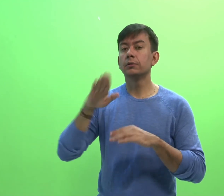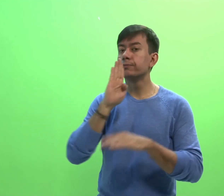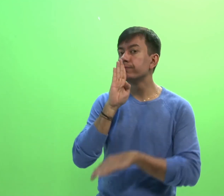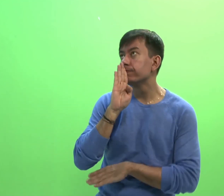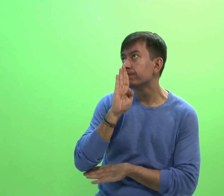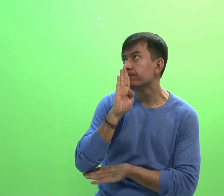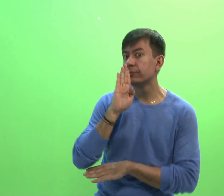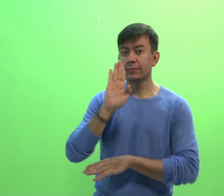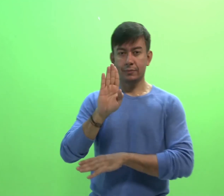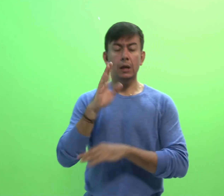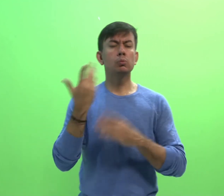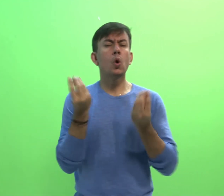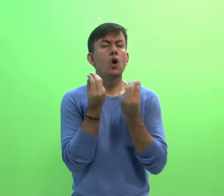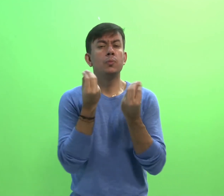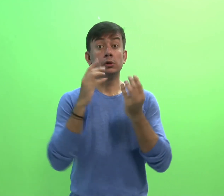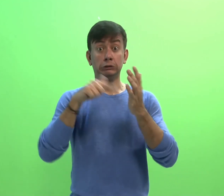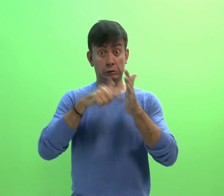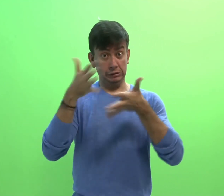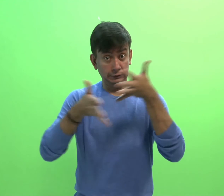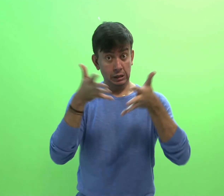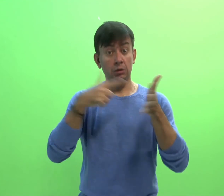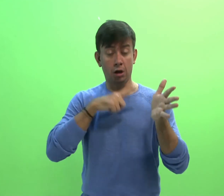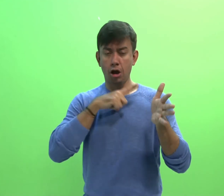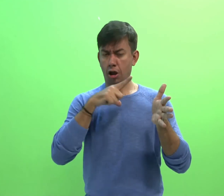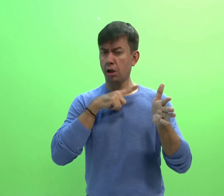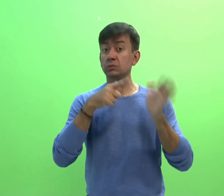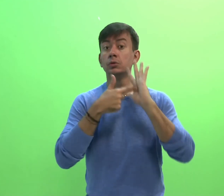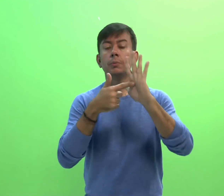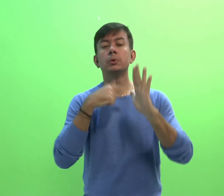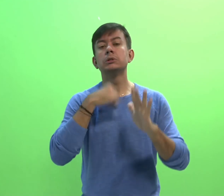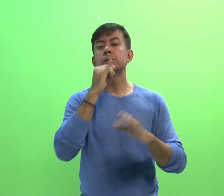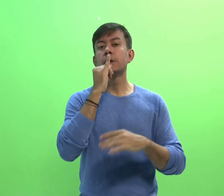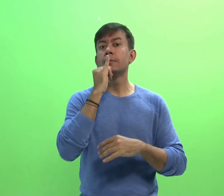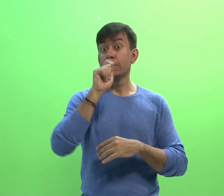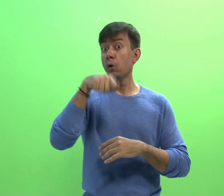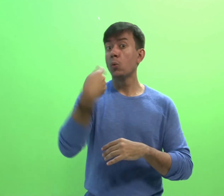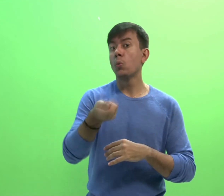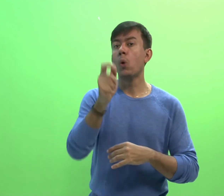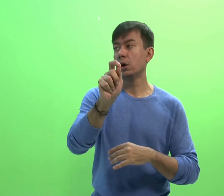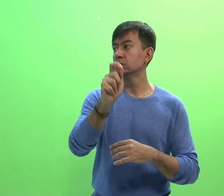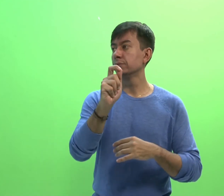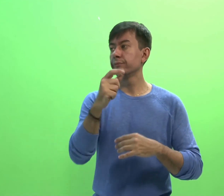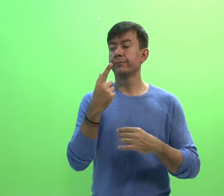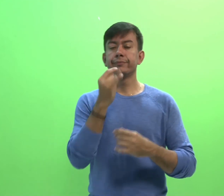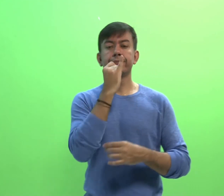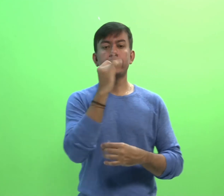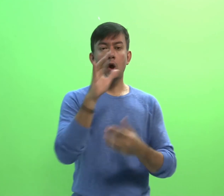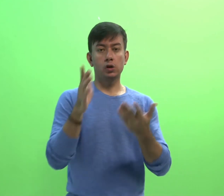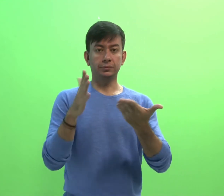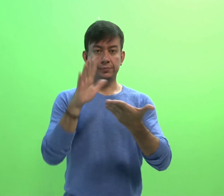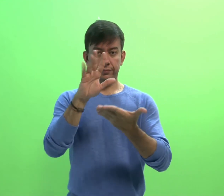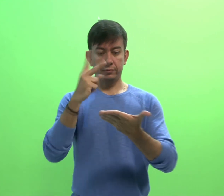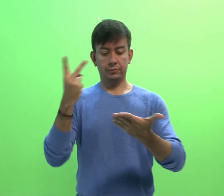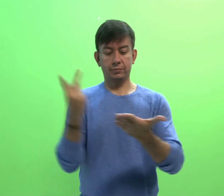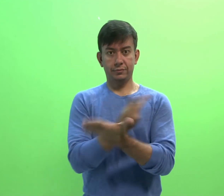A passiva, ela não realiza nada. Na língua de sinais existe também, por exemplo, vejam, sinal para